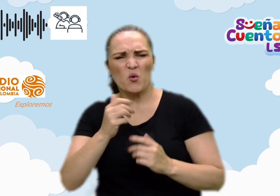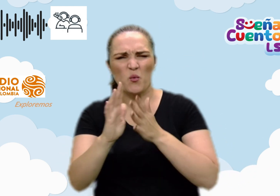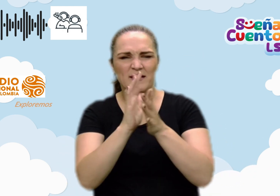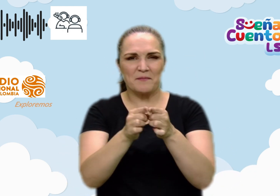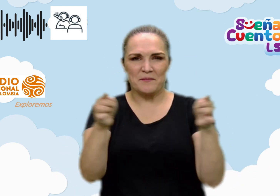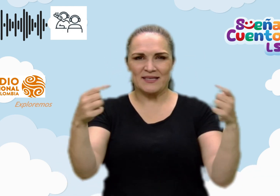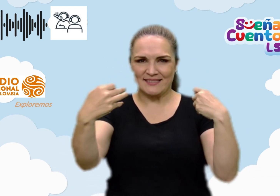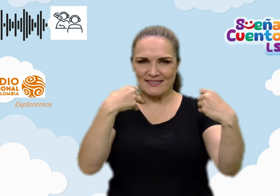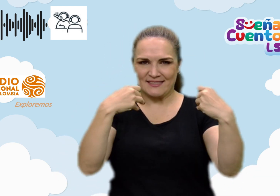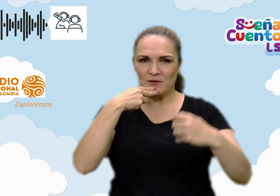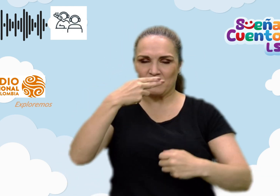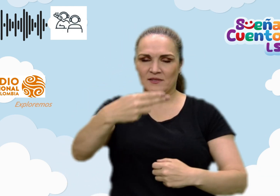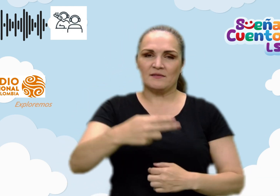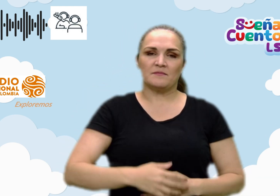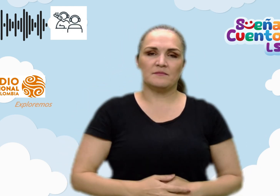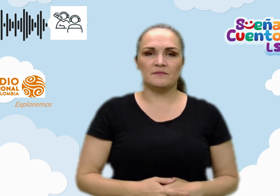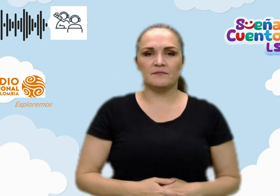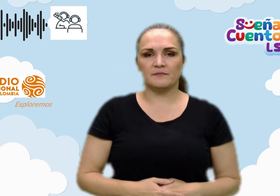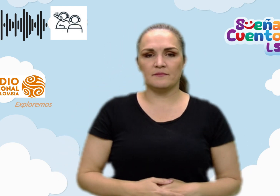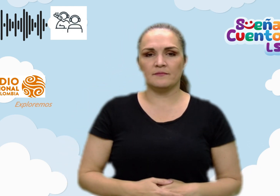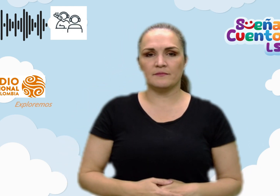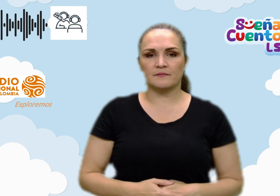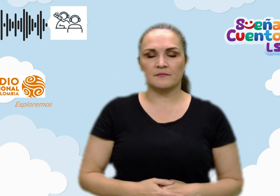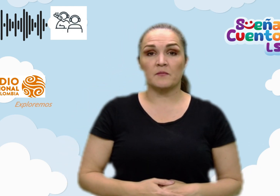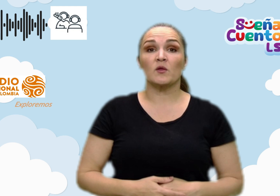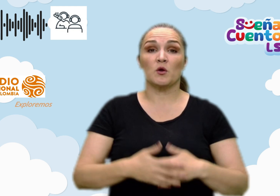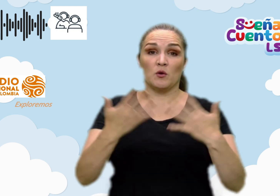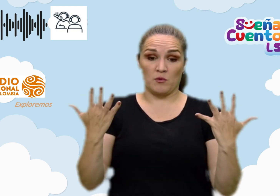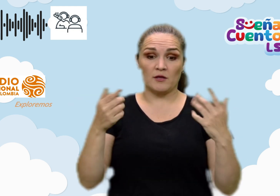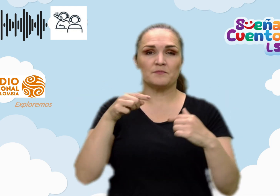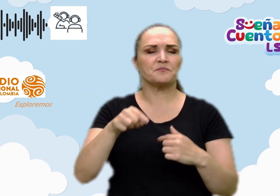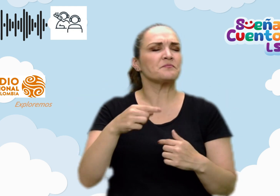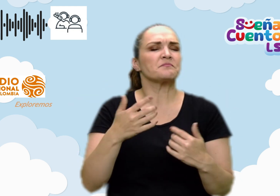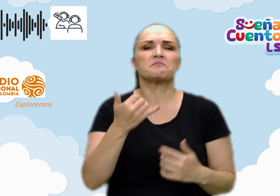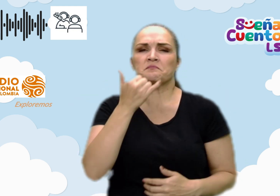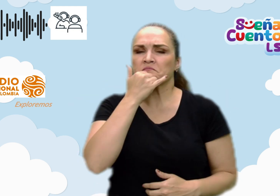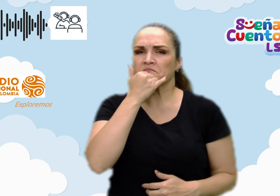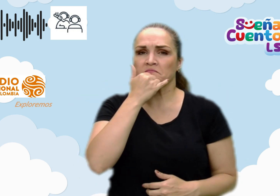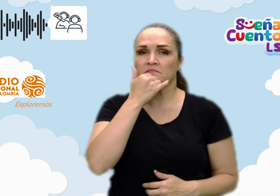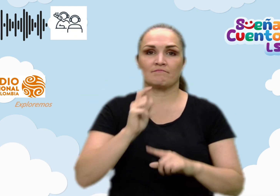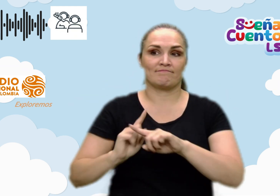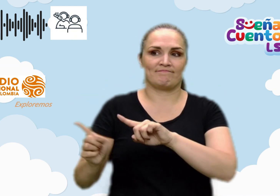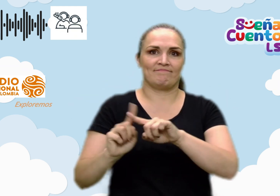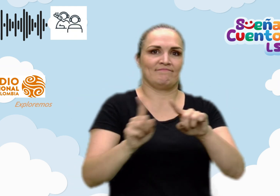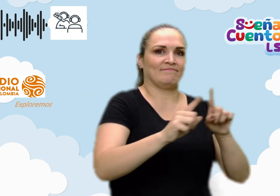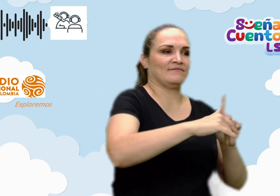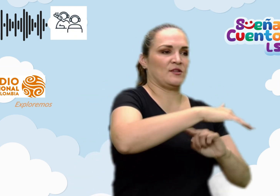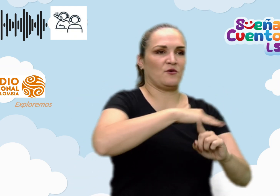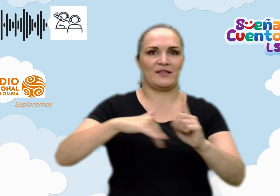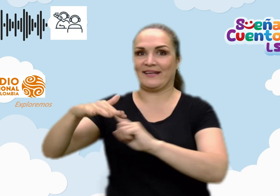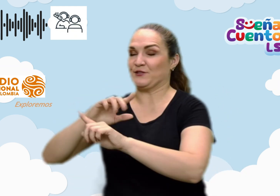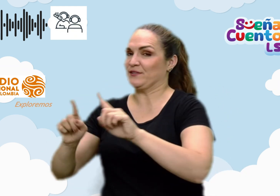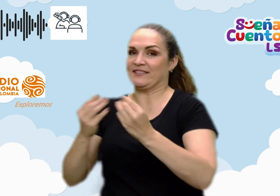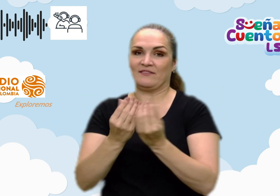cuentos propios. Cuénteme un poquito acerca de estos cuentos. Pues bueno, esto ha tenido un matiz